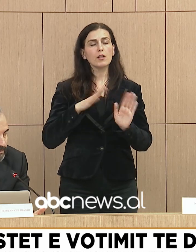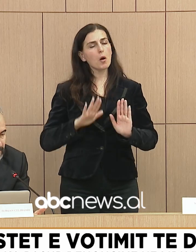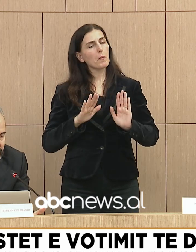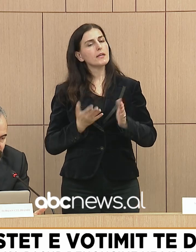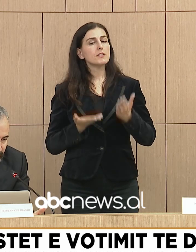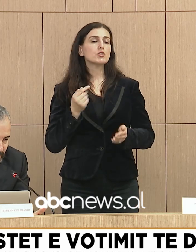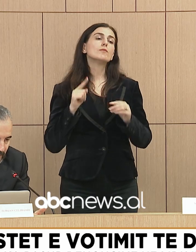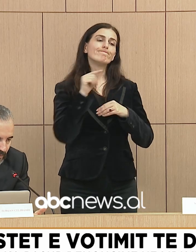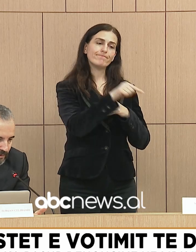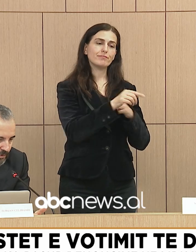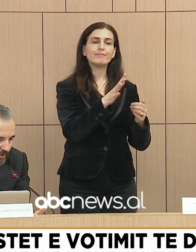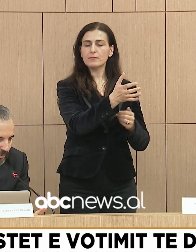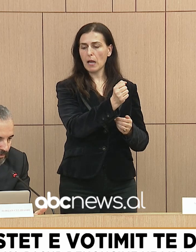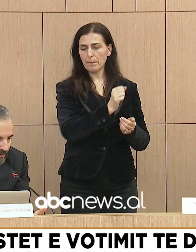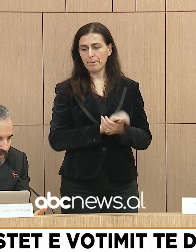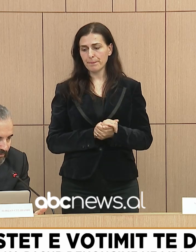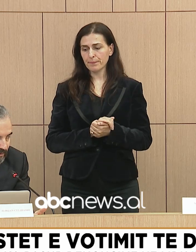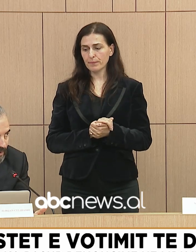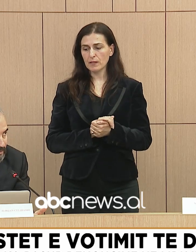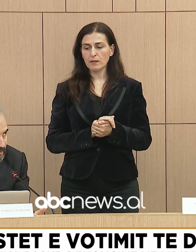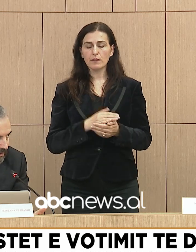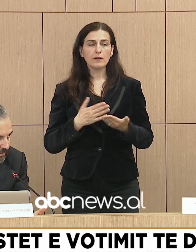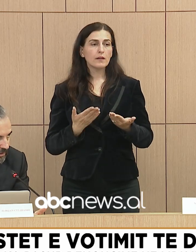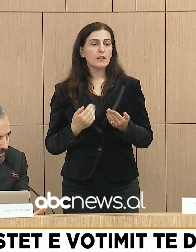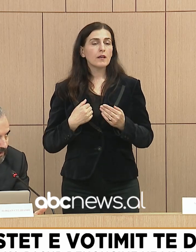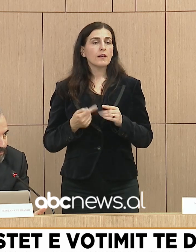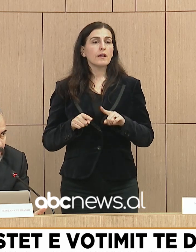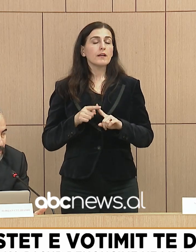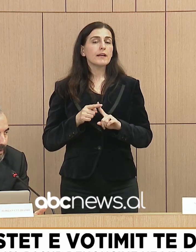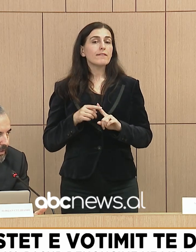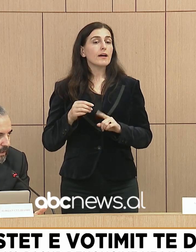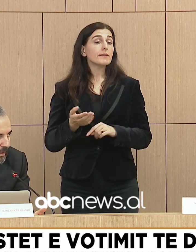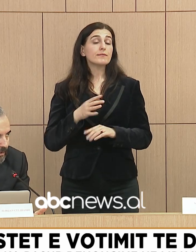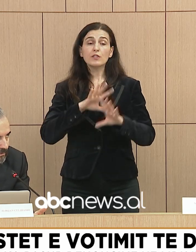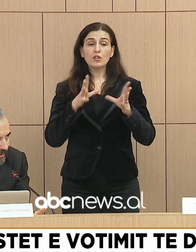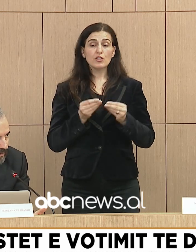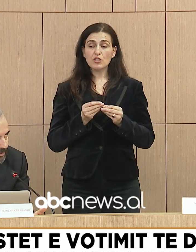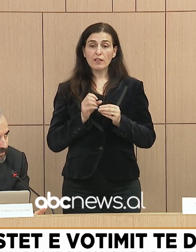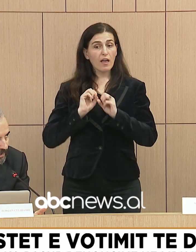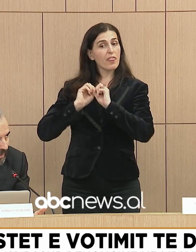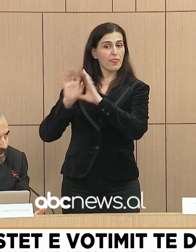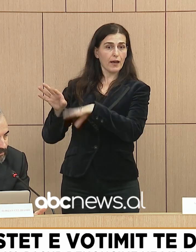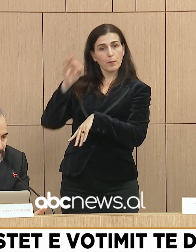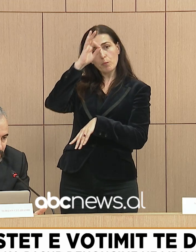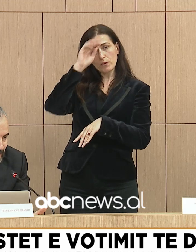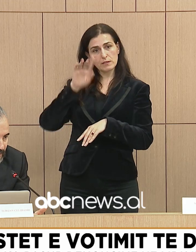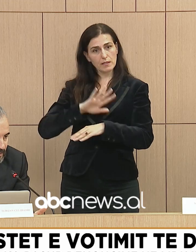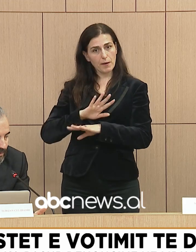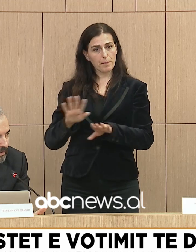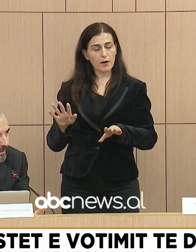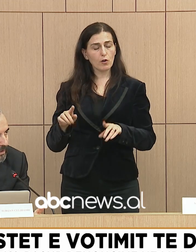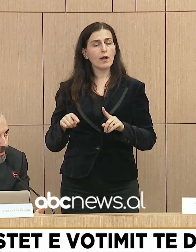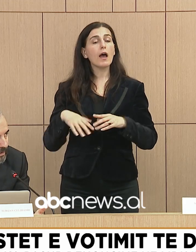kërkuar qoftë nëpërmjet Komisionit Qendror të Zgjedhjeve për ato raste që ne kishim dieni, por edhe direkt nga